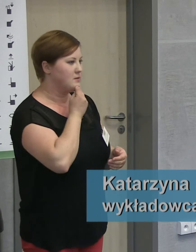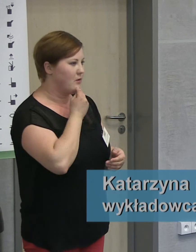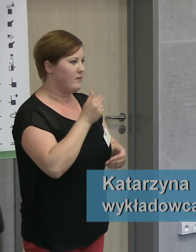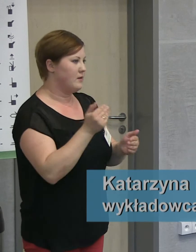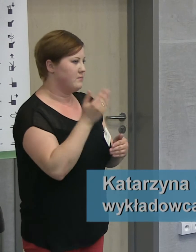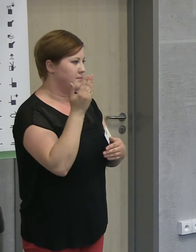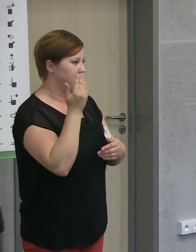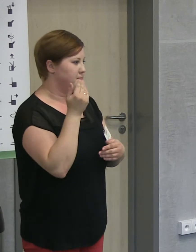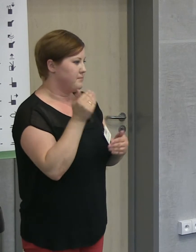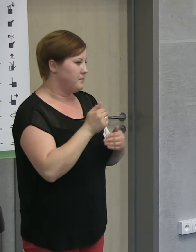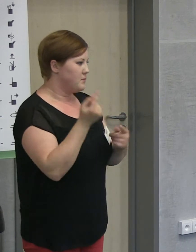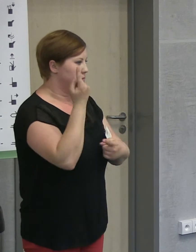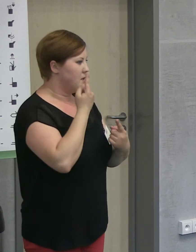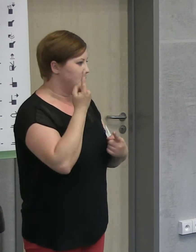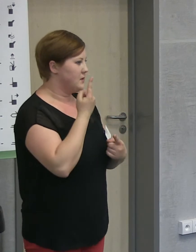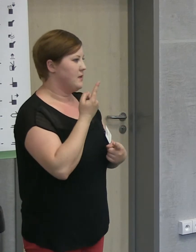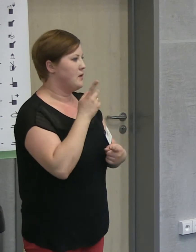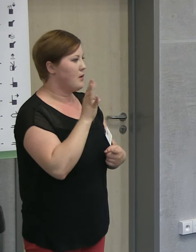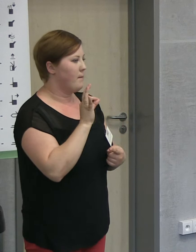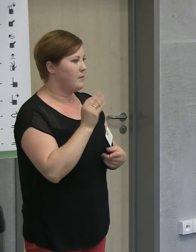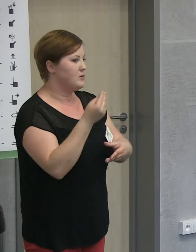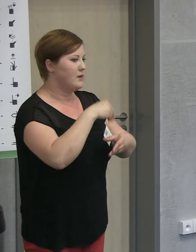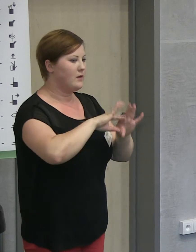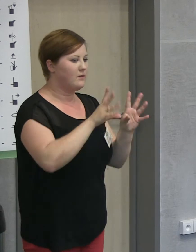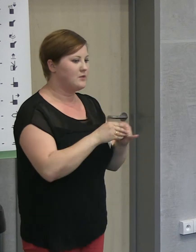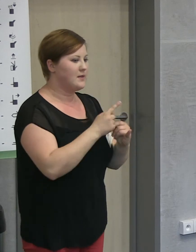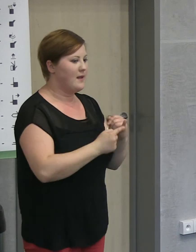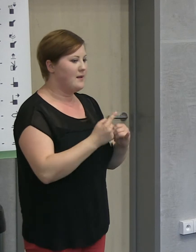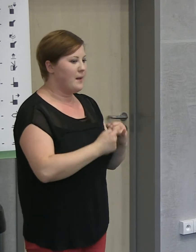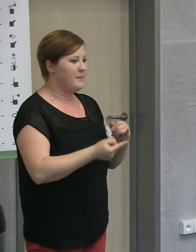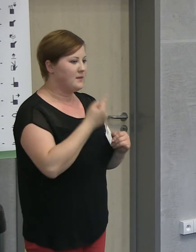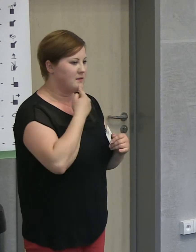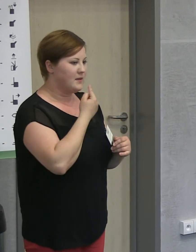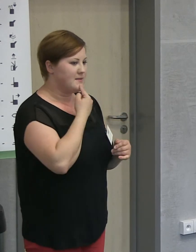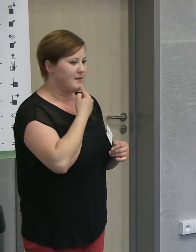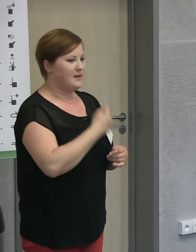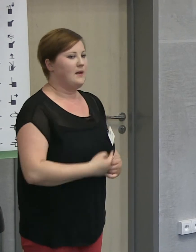mogło wydawać, ponieważ zawiera wszystkie elementy języka.